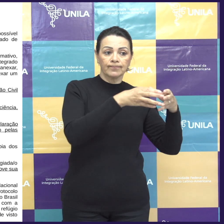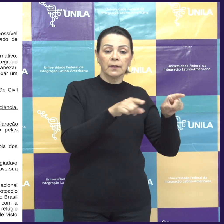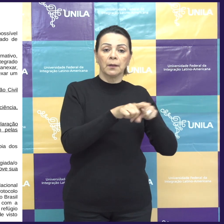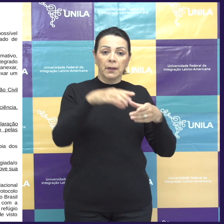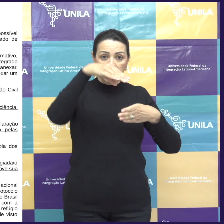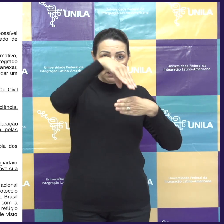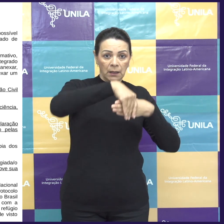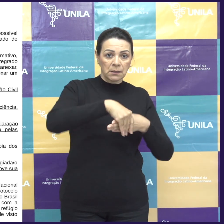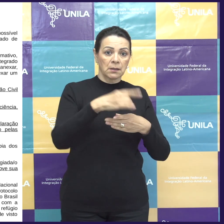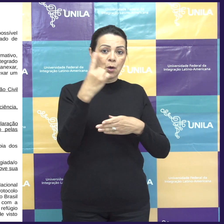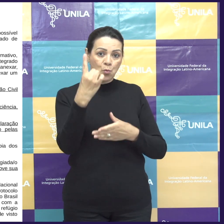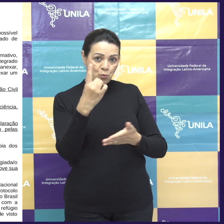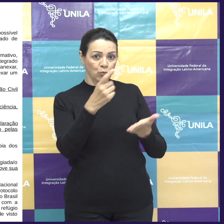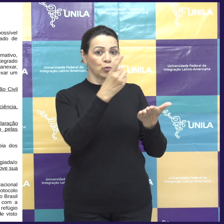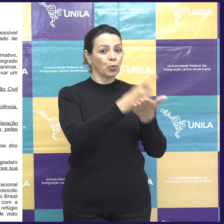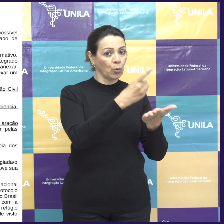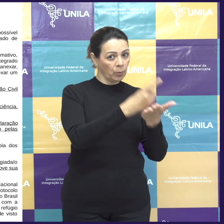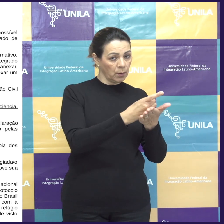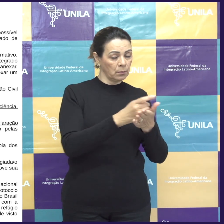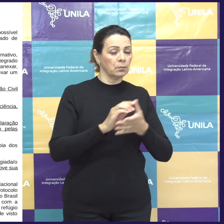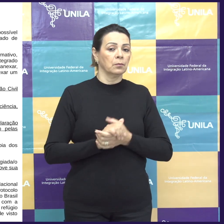dos seguintes documentos, conforme o caso.